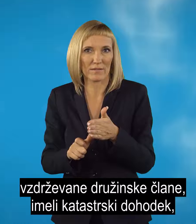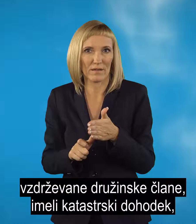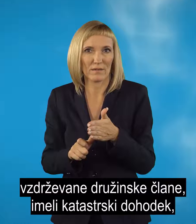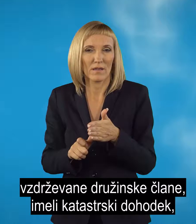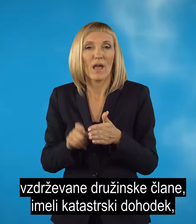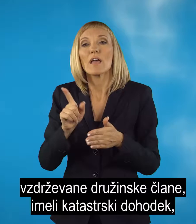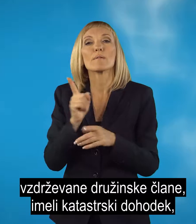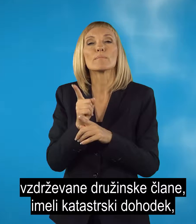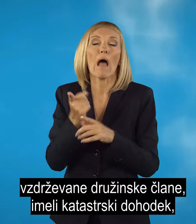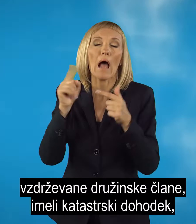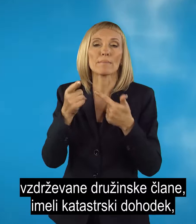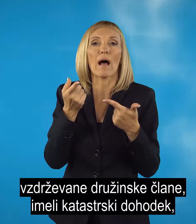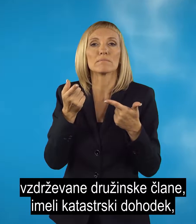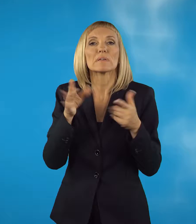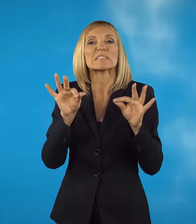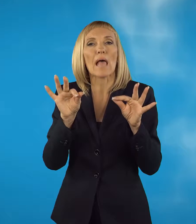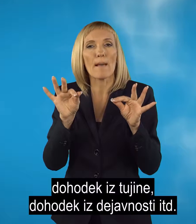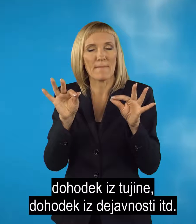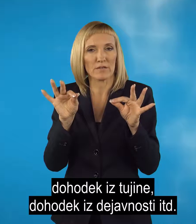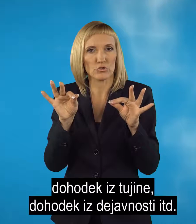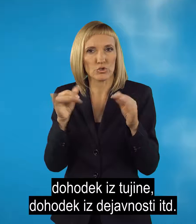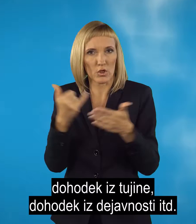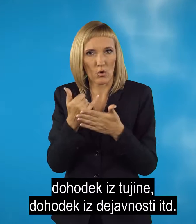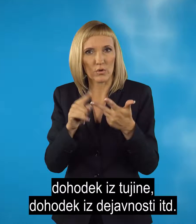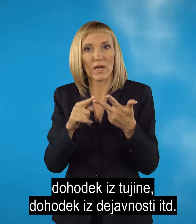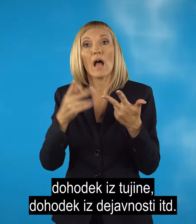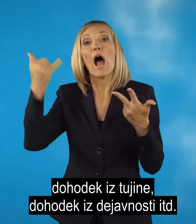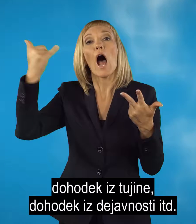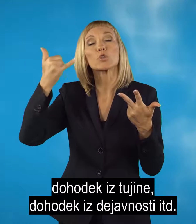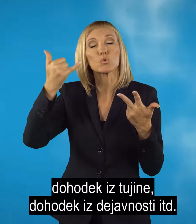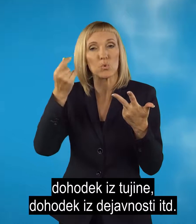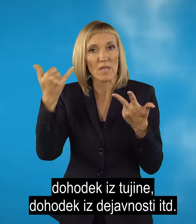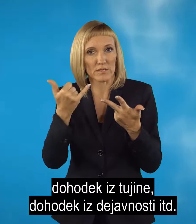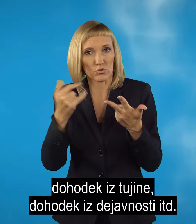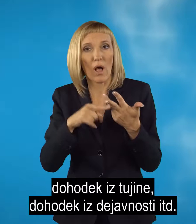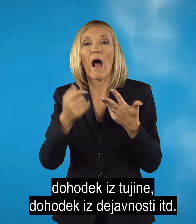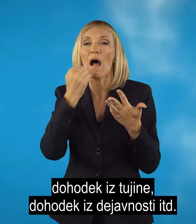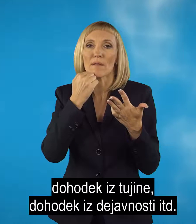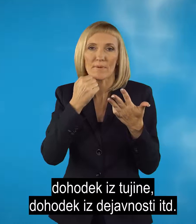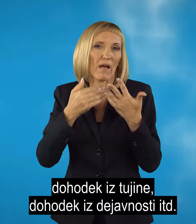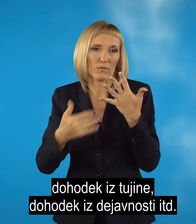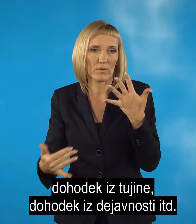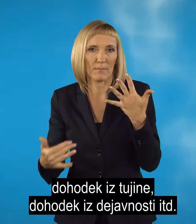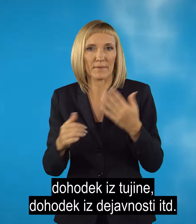imeli katastrski dohodek, dohodek iz tujine, dohodek iz dejavnosti in tako dalje.